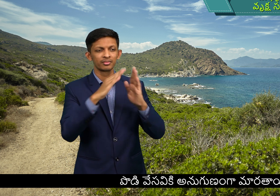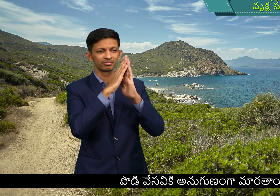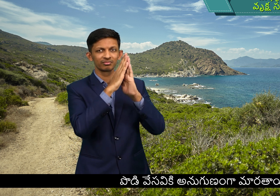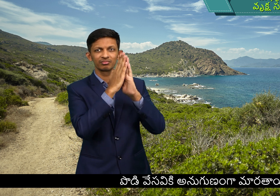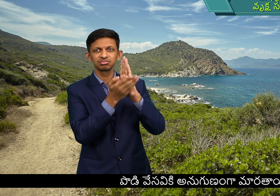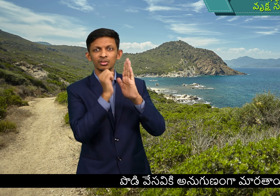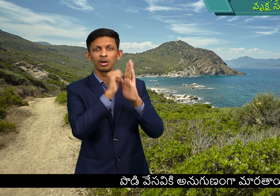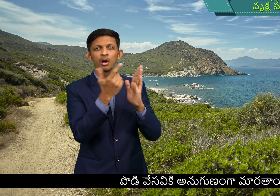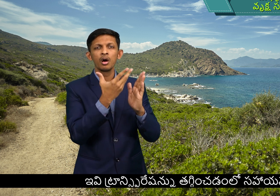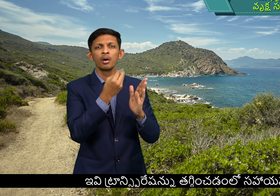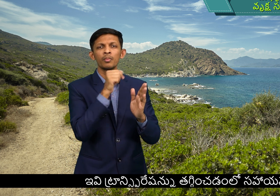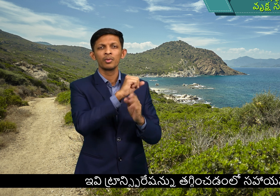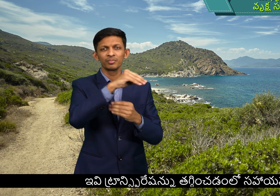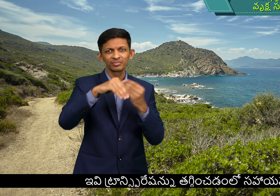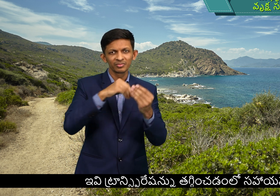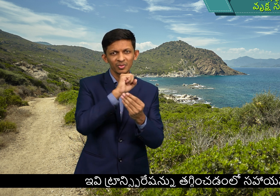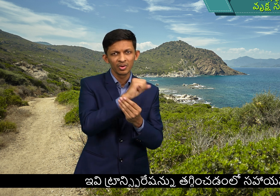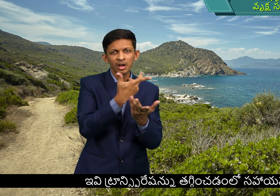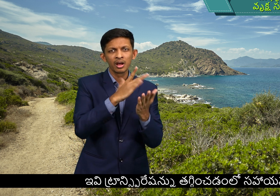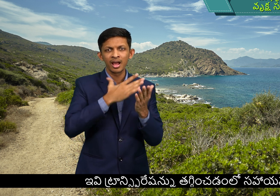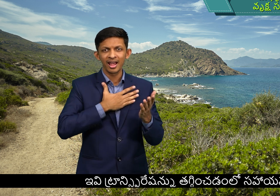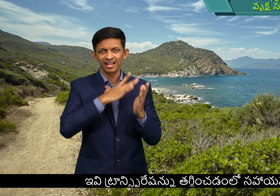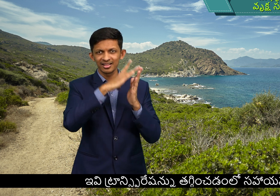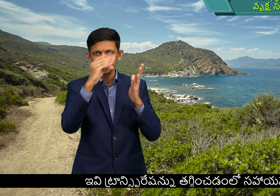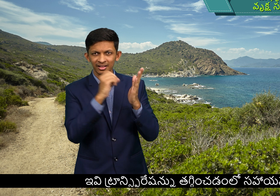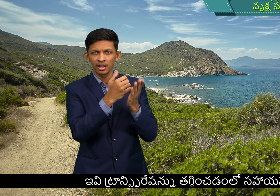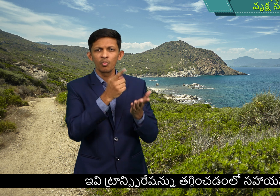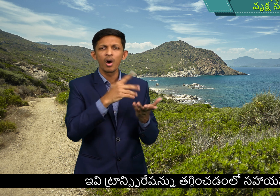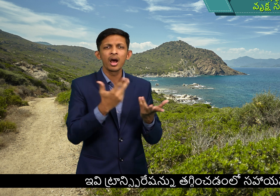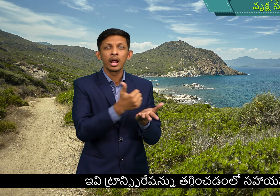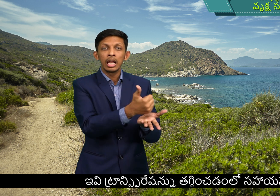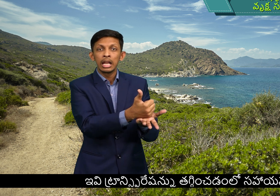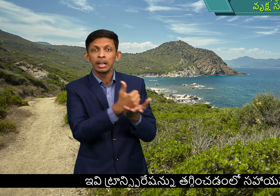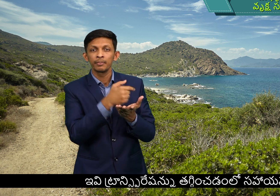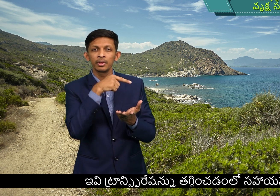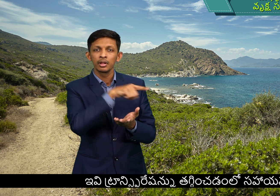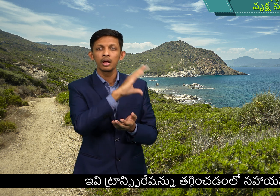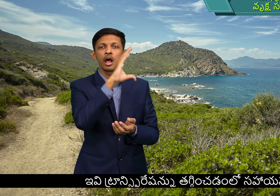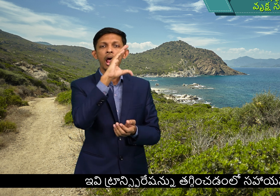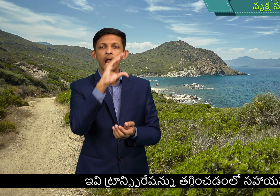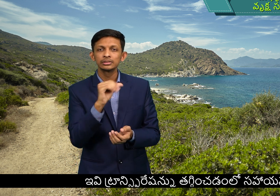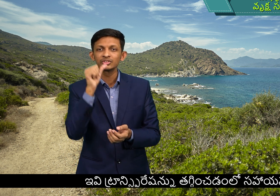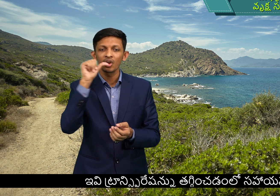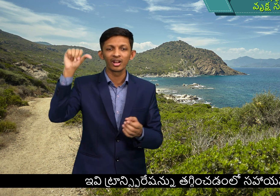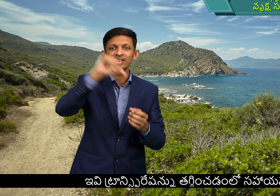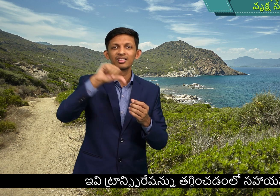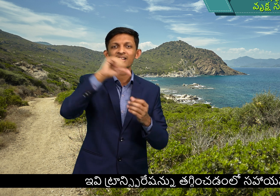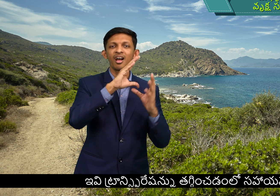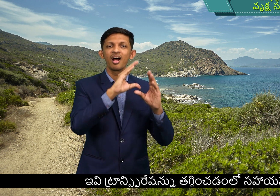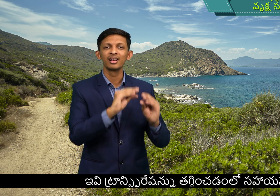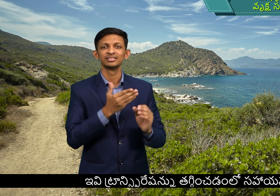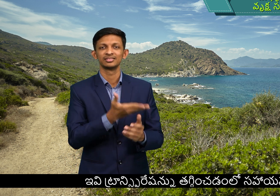వేసవికి అనుగుణంగా మారతాయి. ఇవి ట్రాన్స్పిరేషన్ను తగ్గించడంలో సహాయపడతాయి.